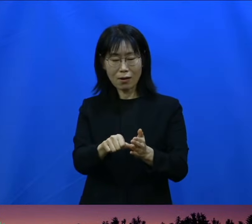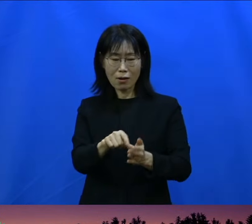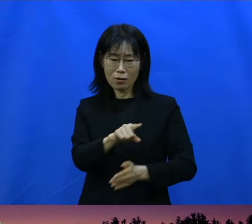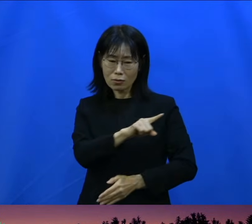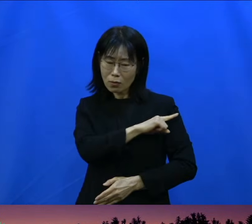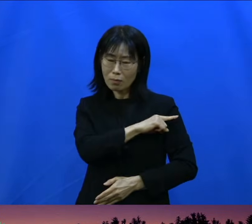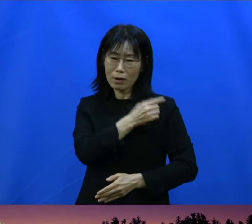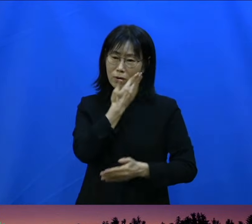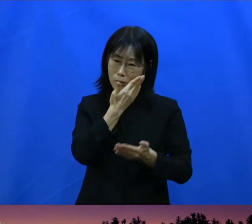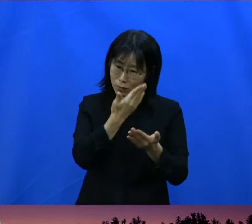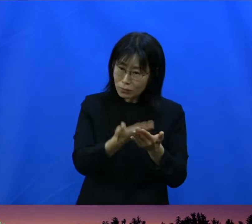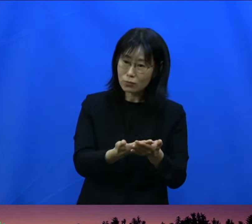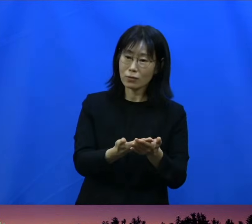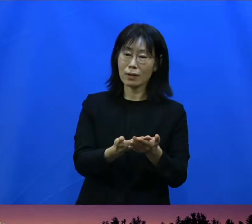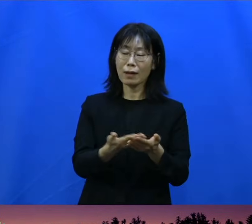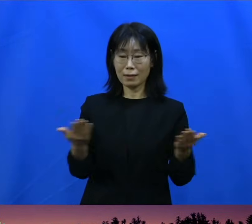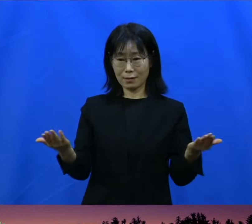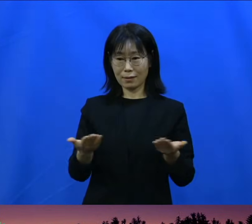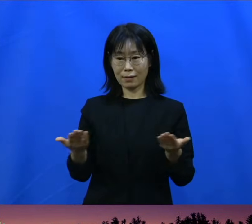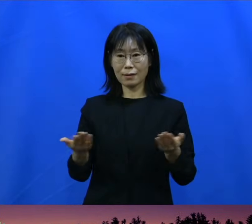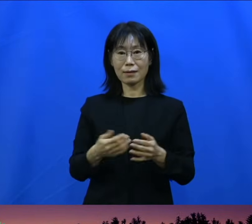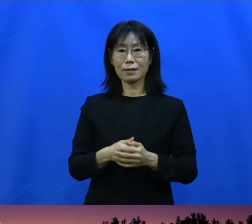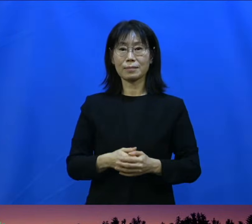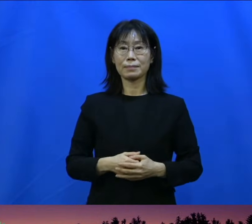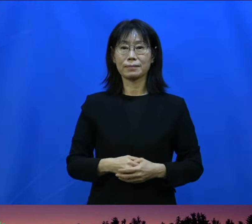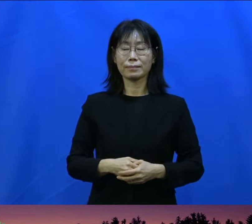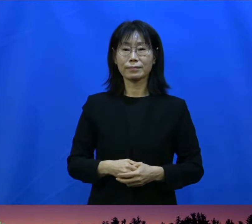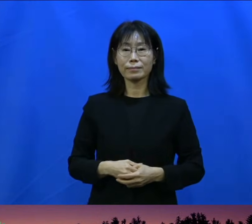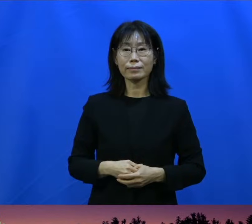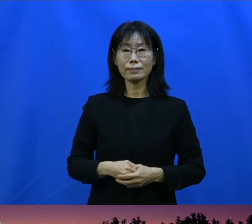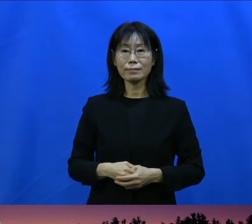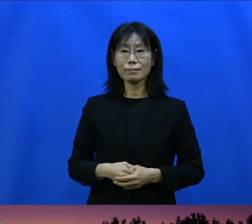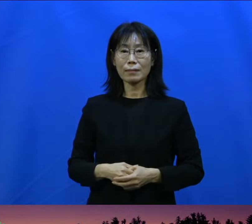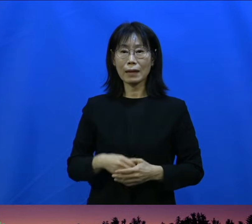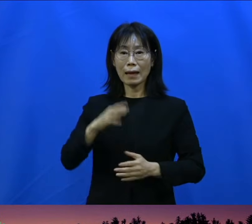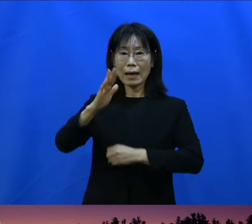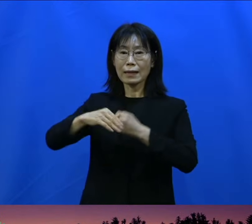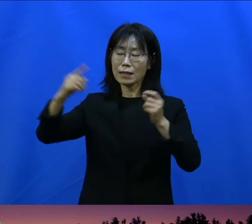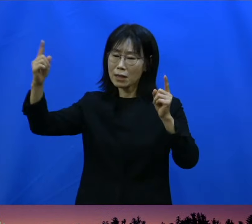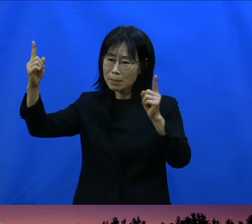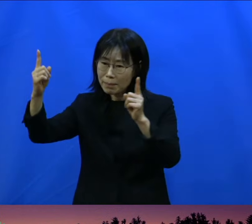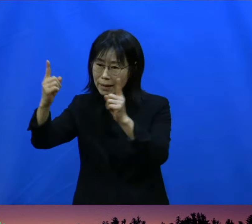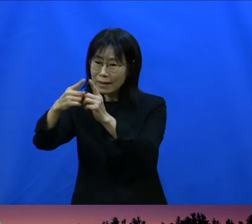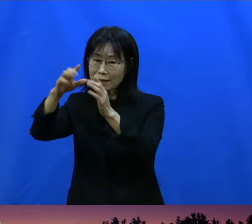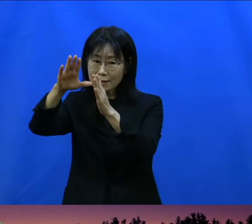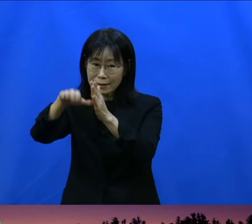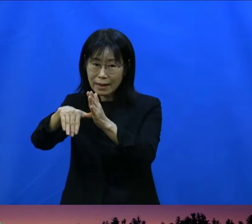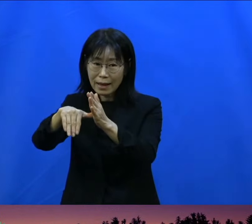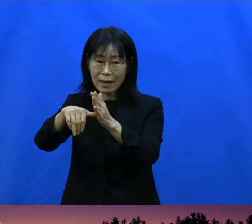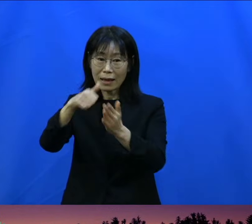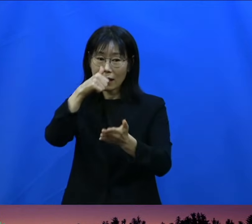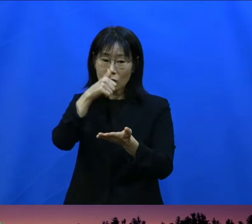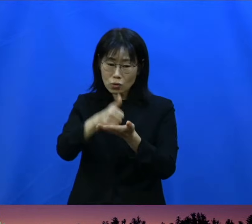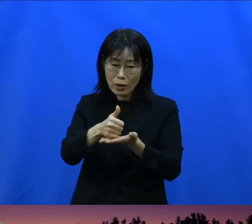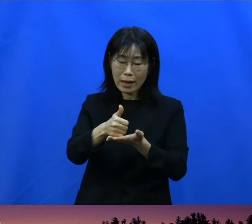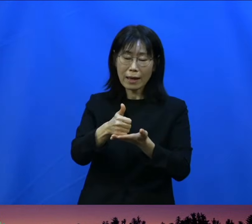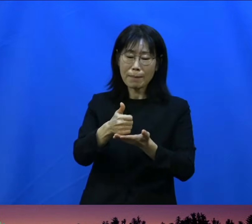뚫고 들어오시는 거예요. 그때 내 안에 있는 어두움에 빛이 관통을 하는 거잖아요.